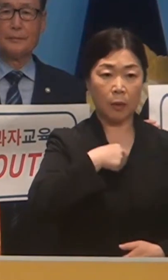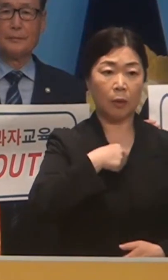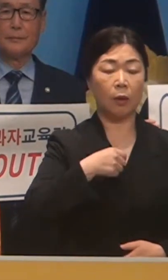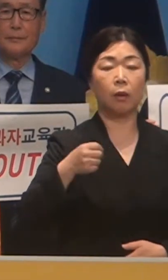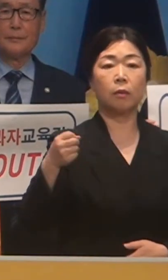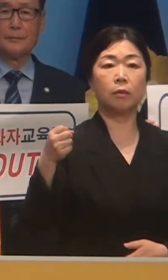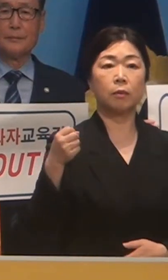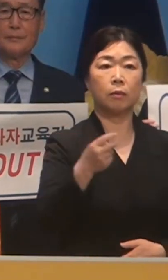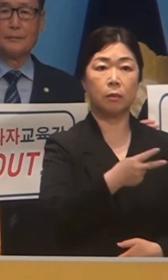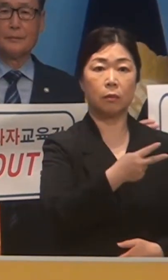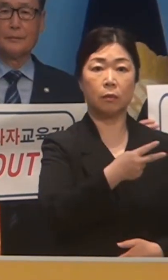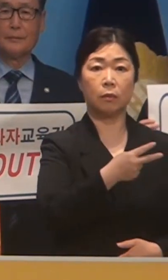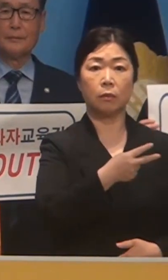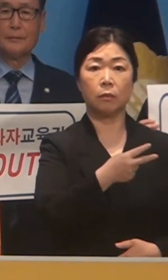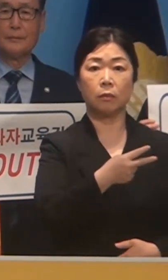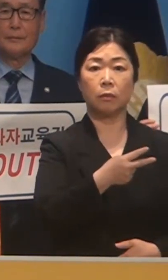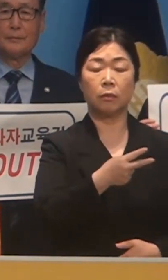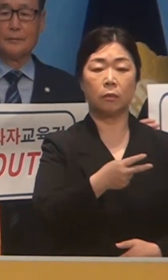그리고